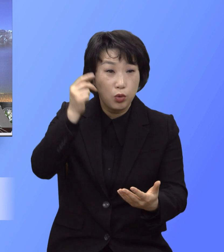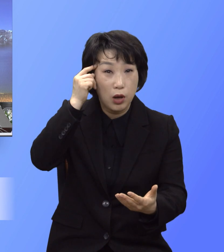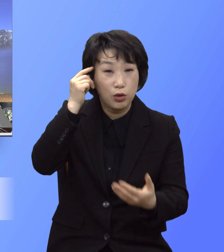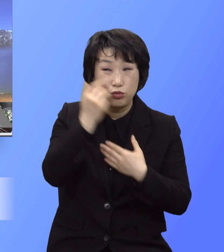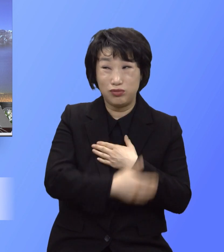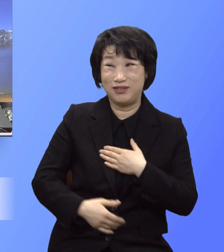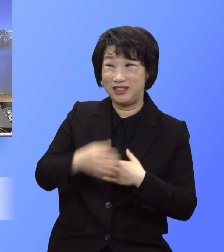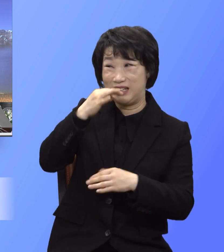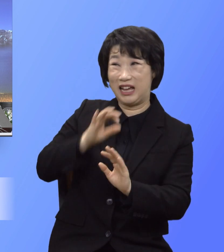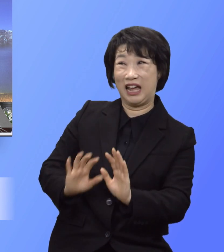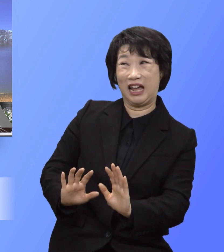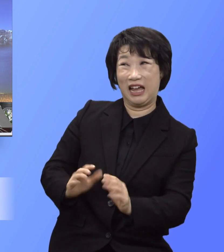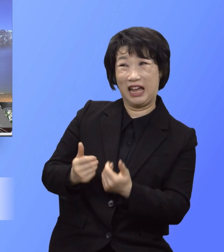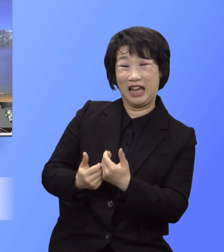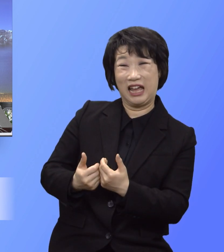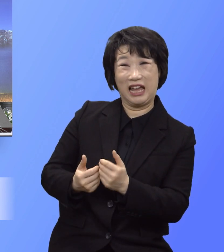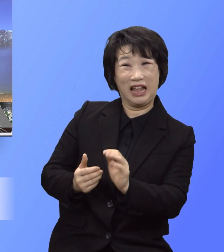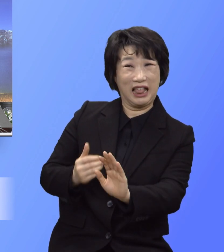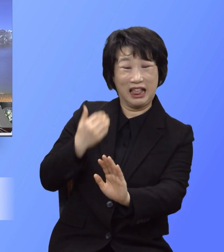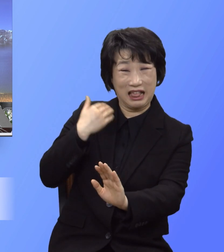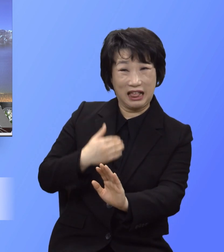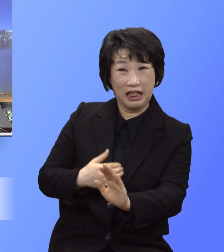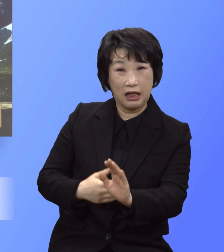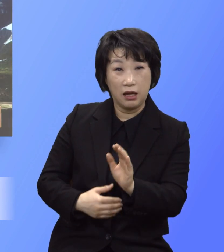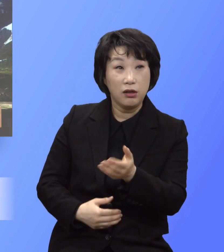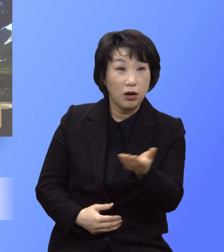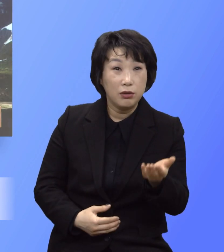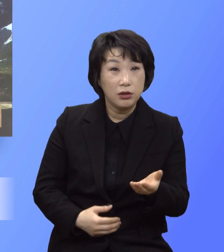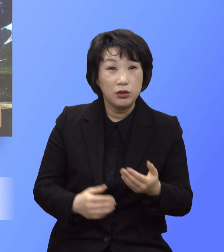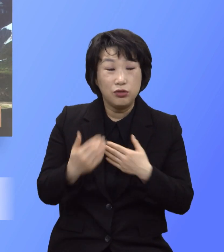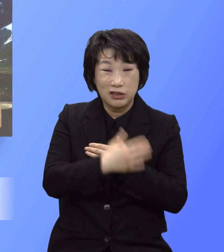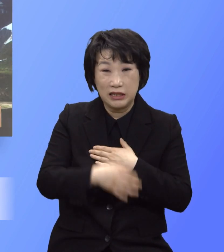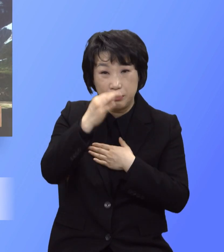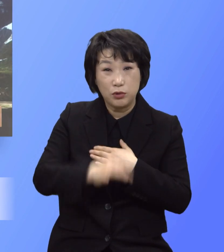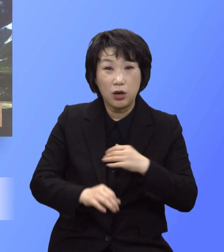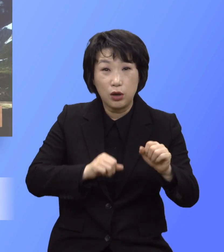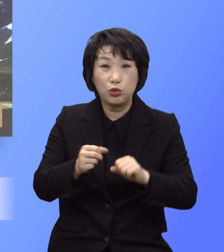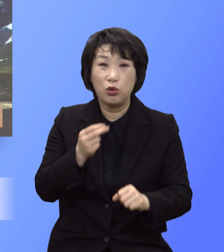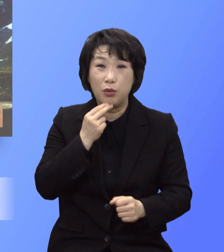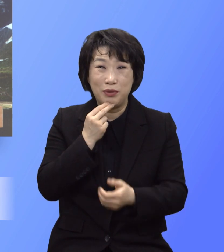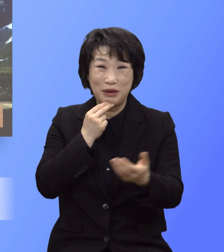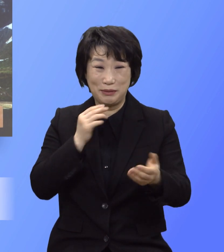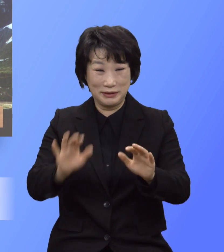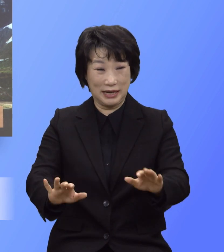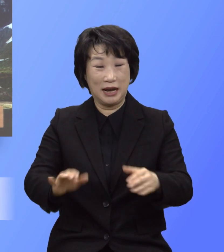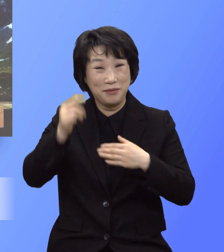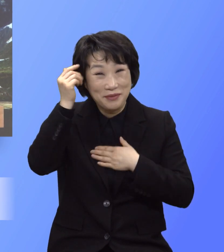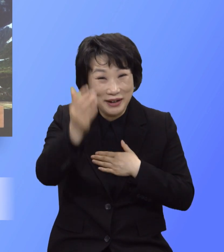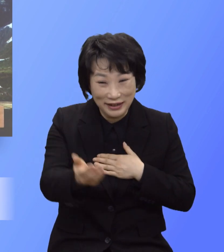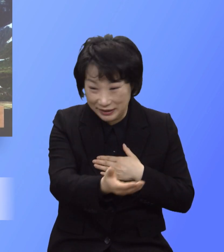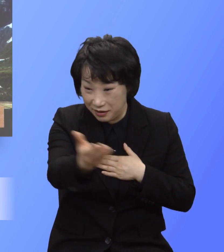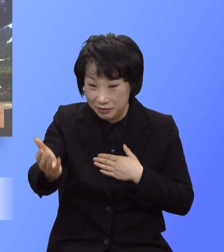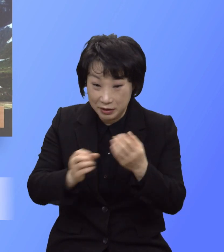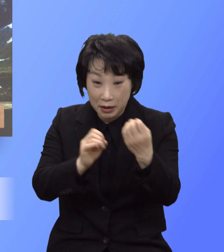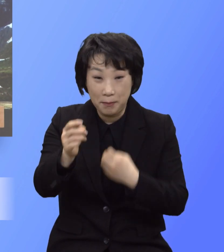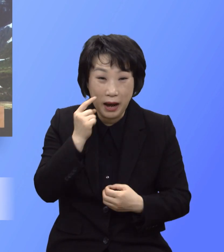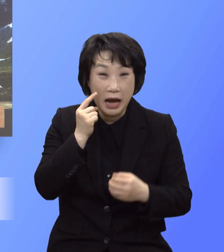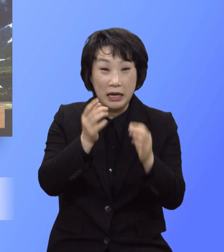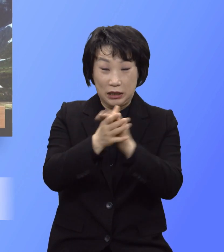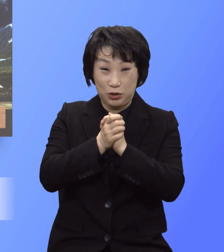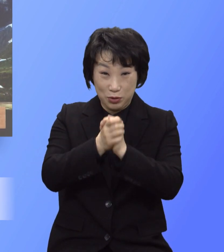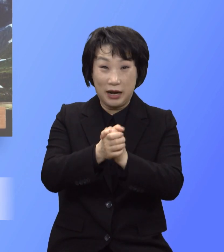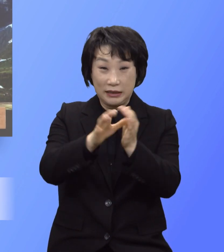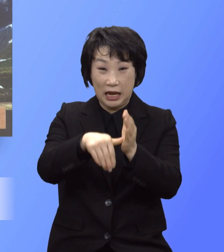육신이 힘들어서 못 한다는 거야. 힘들어서 못 해. 여러분 물읍시다. 기도하면 반드시